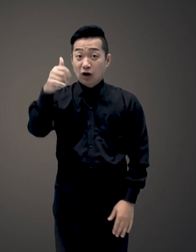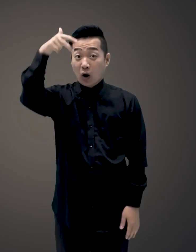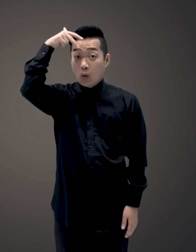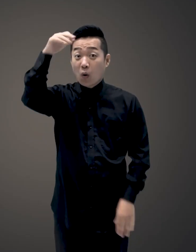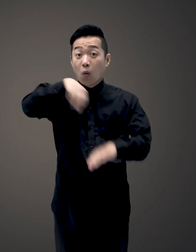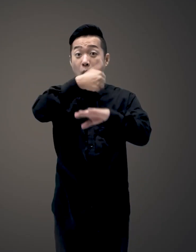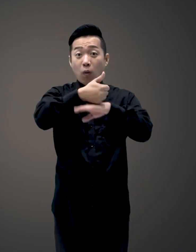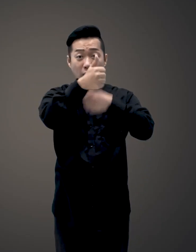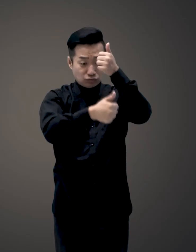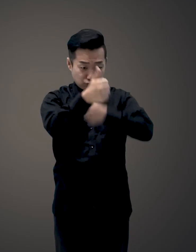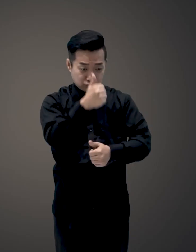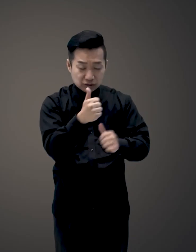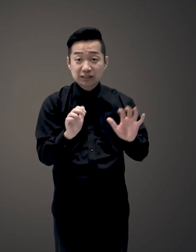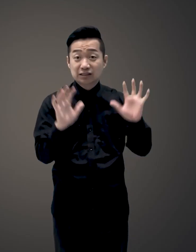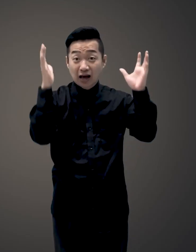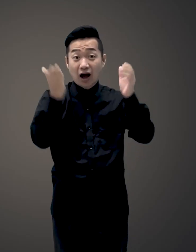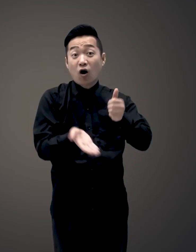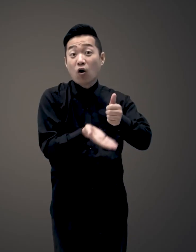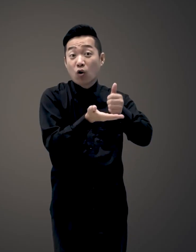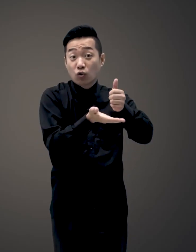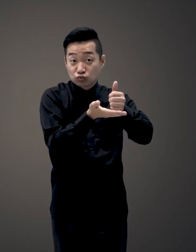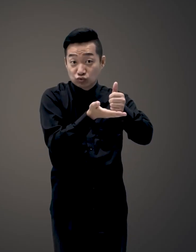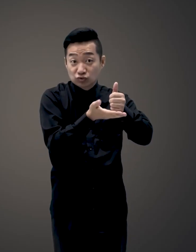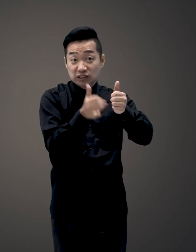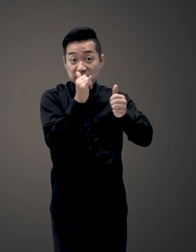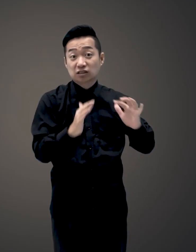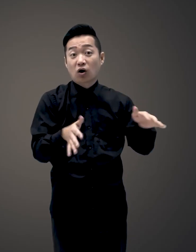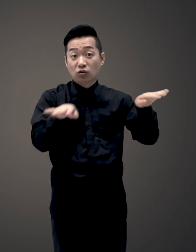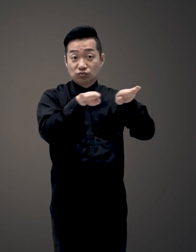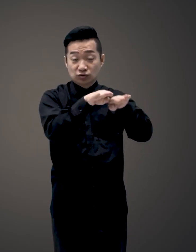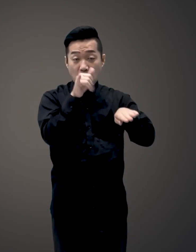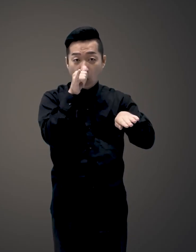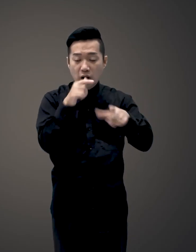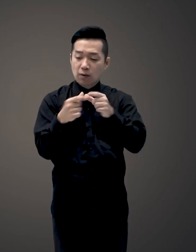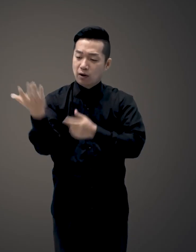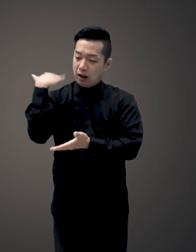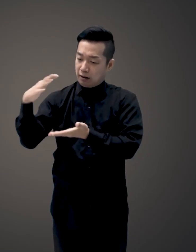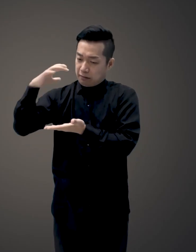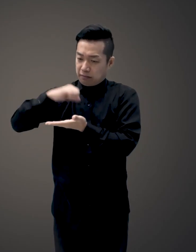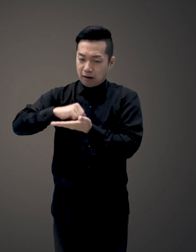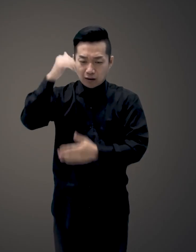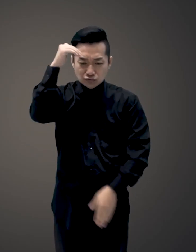건축이나 일제강점기에 아픈 유산을 돌아보는 답사도 좋지만